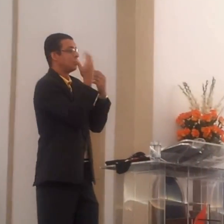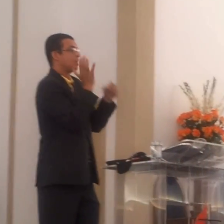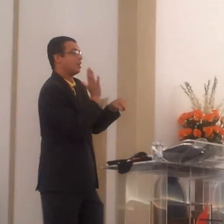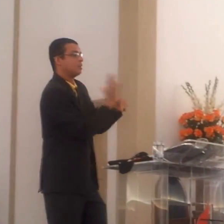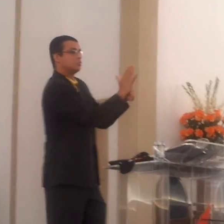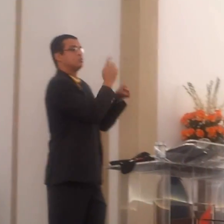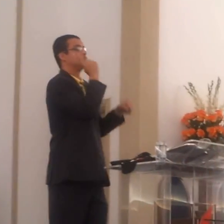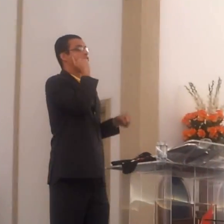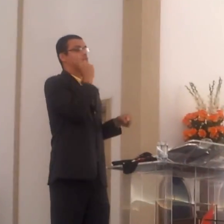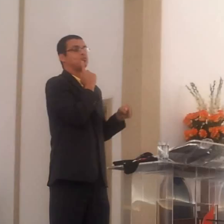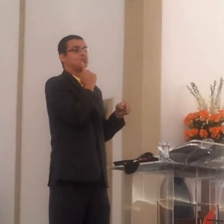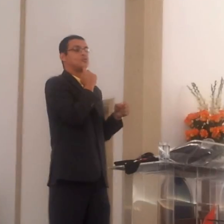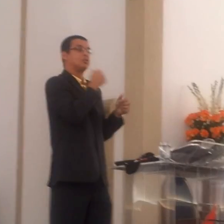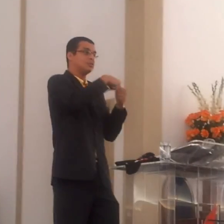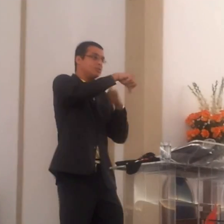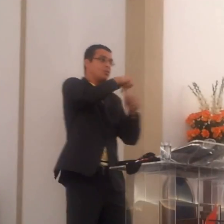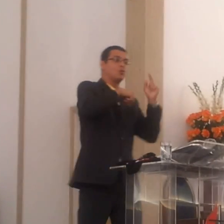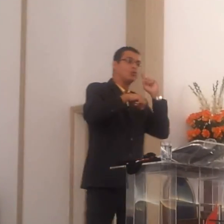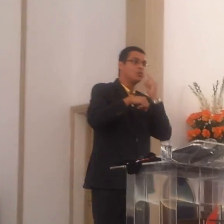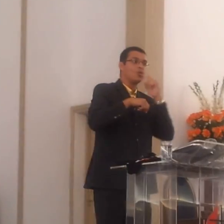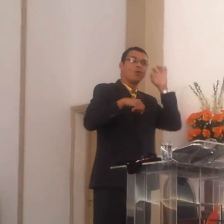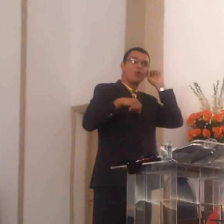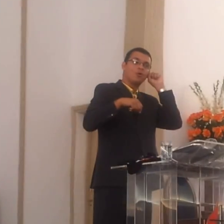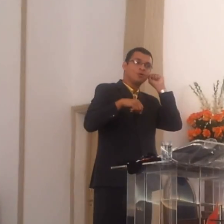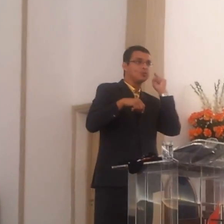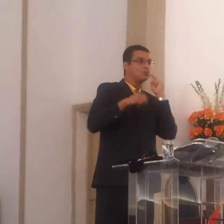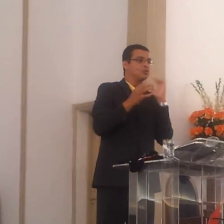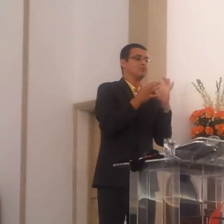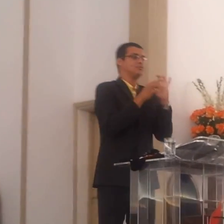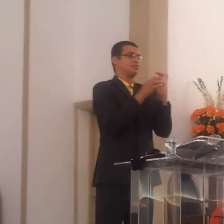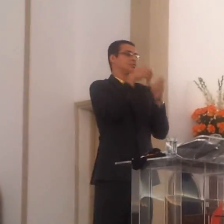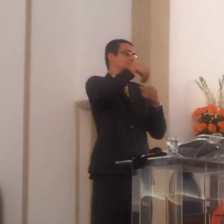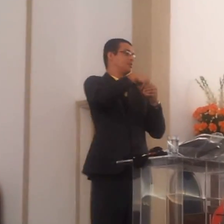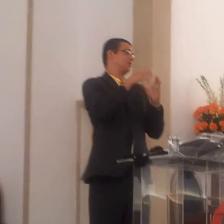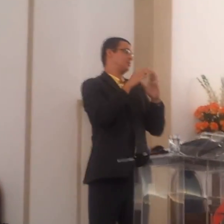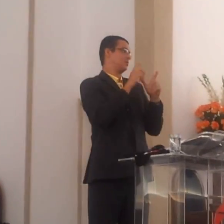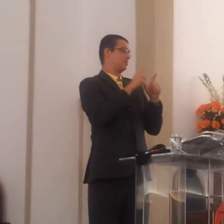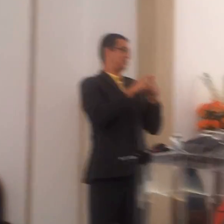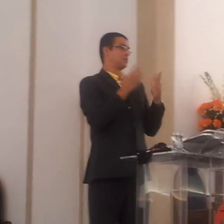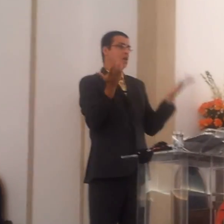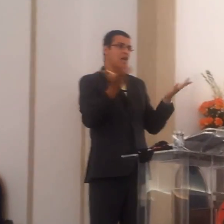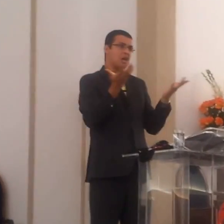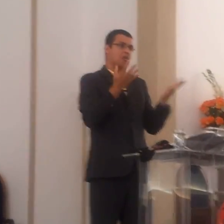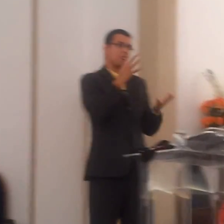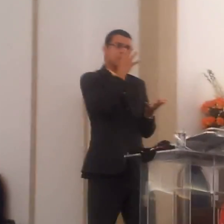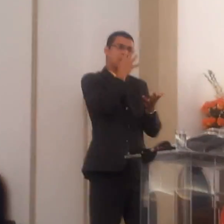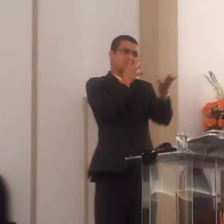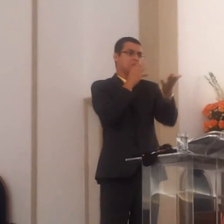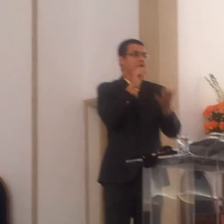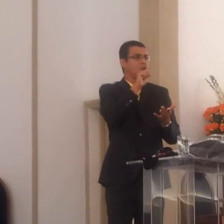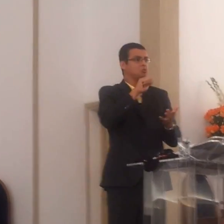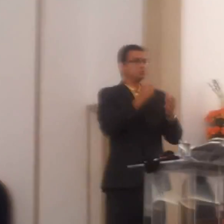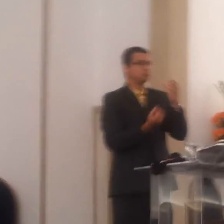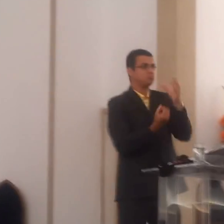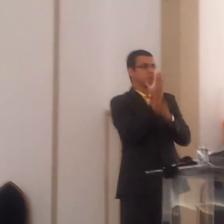você tem costura para o teatro, você pode ajudar na dança, você pode ajudar em outras áreas, não precisa ter sinais profundos não, você pode ser útil adiante do